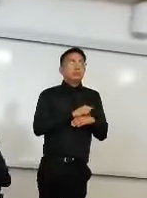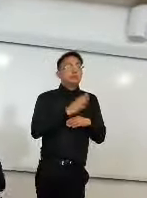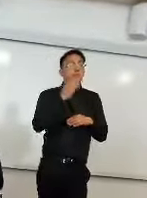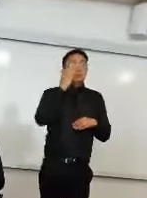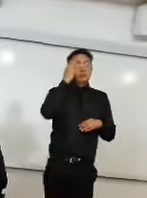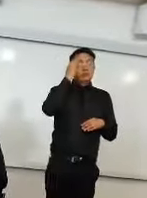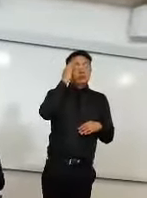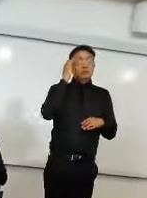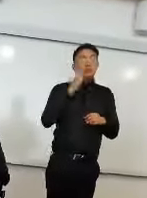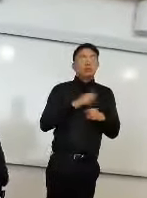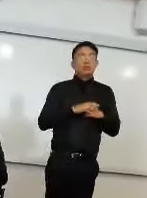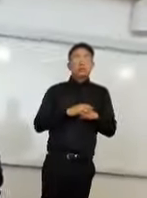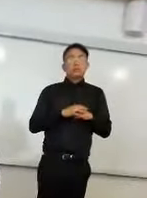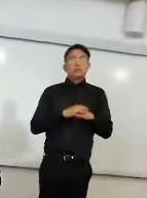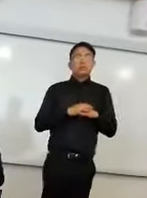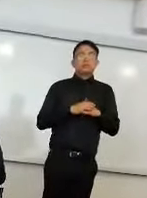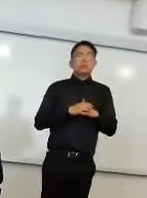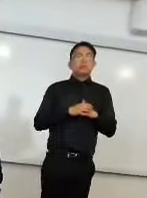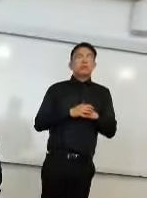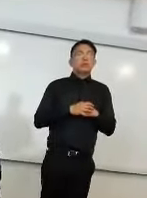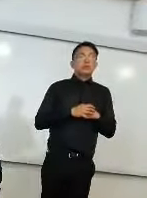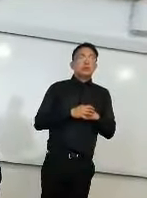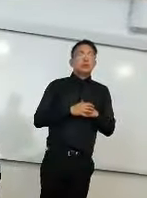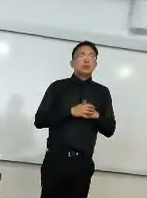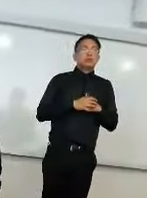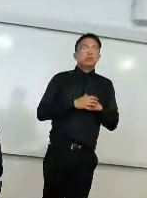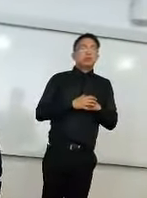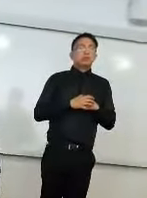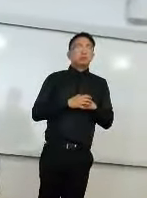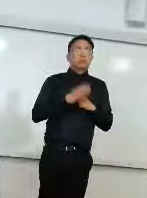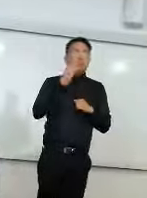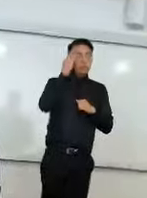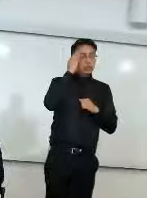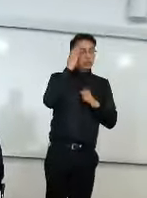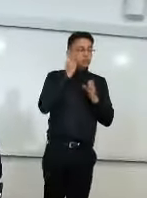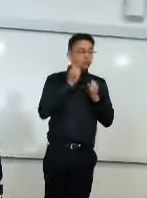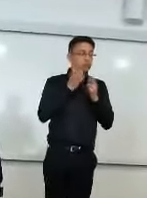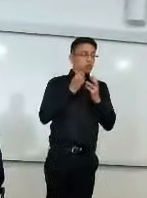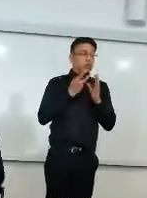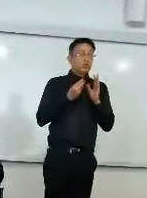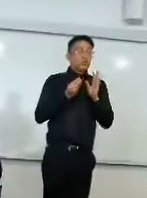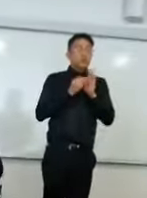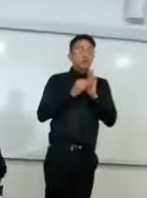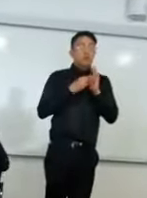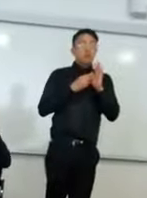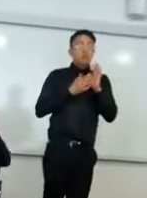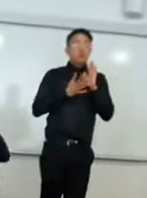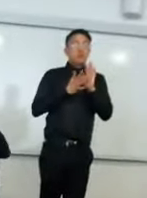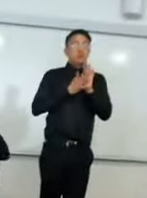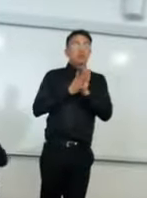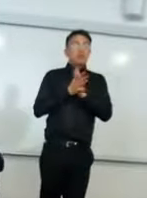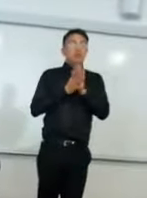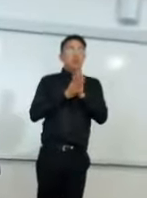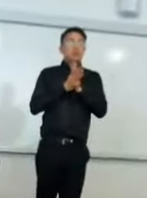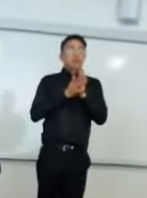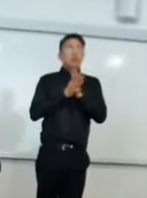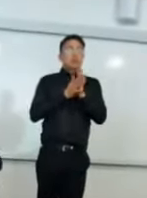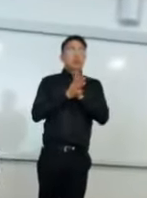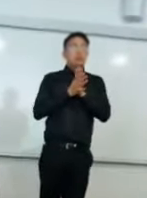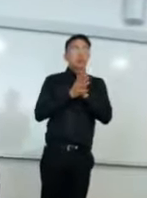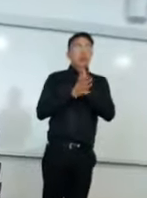bueno, ya conozcan o van a leer la resolución, van a acceder a la información que está incluida, van a encontrar esas